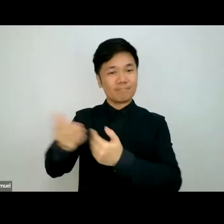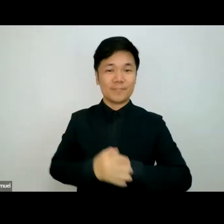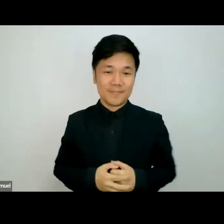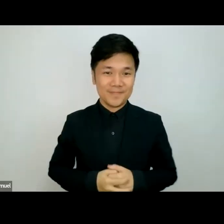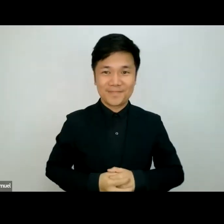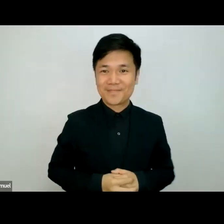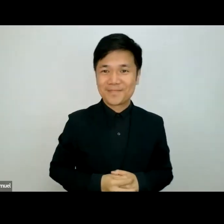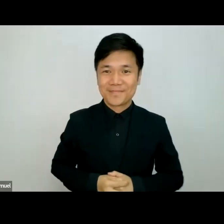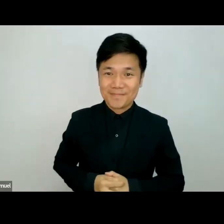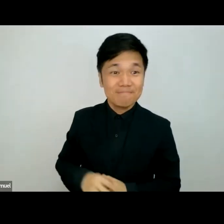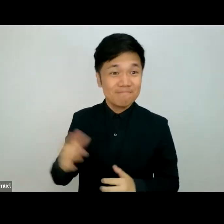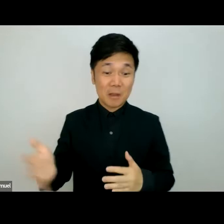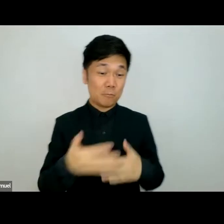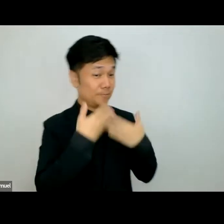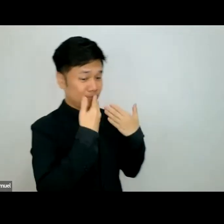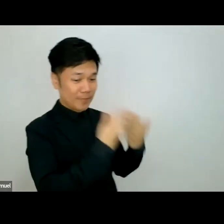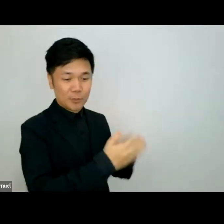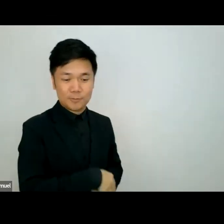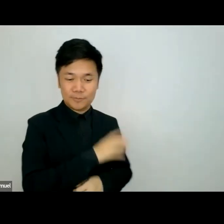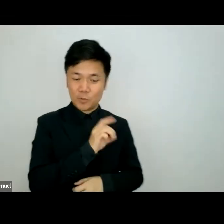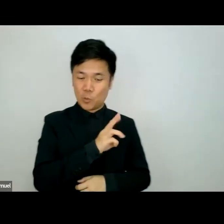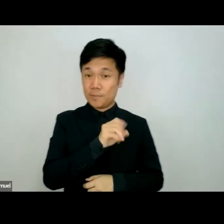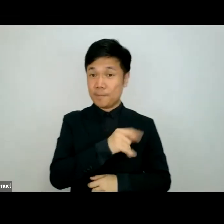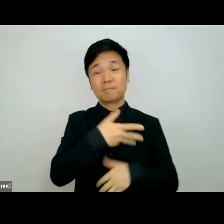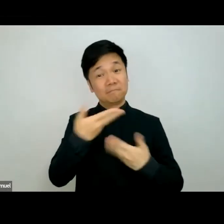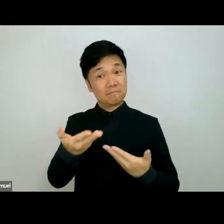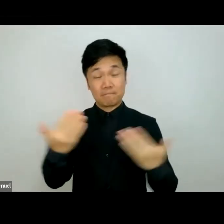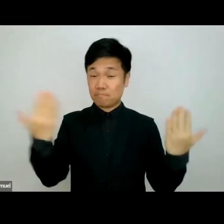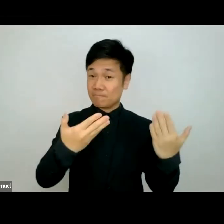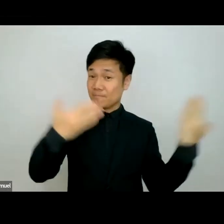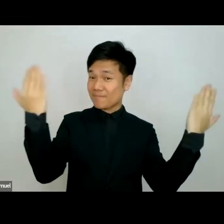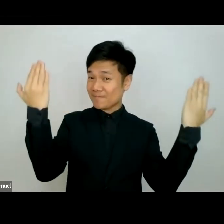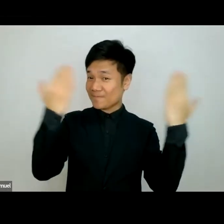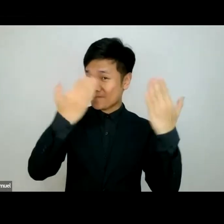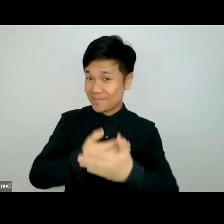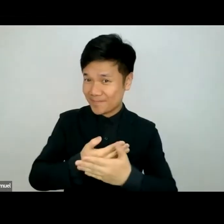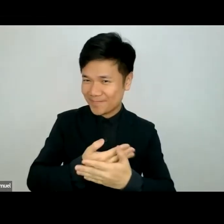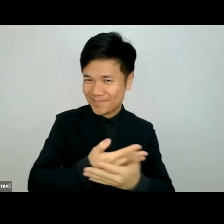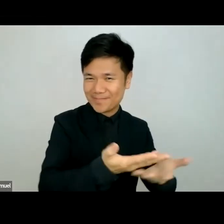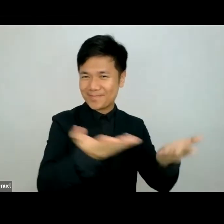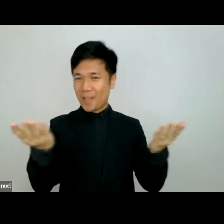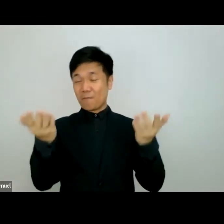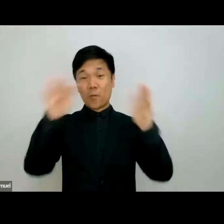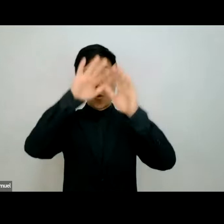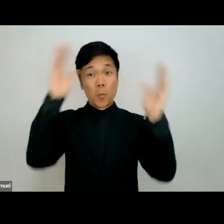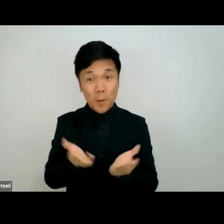personnes en situation de handicap? Merci beaucoup.